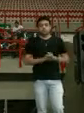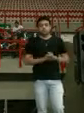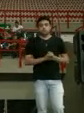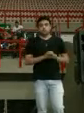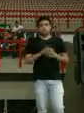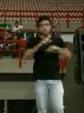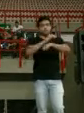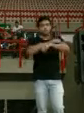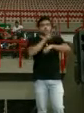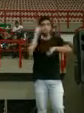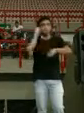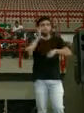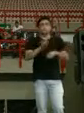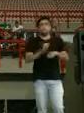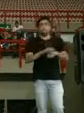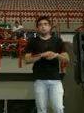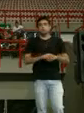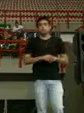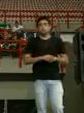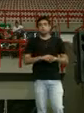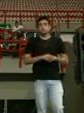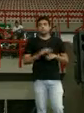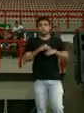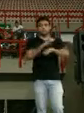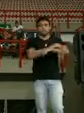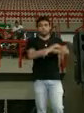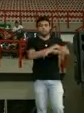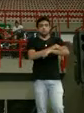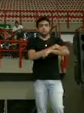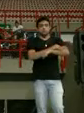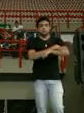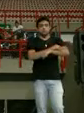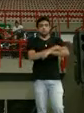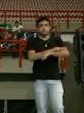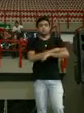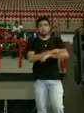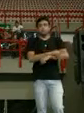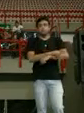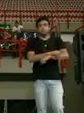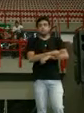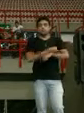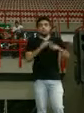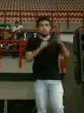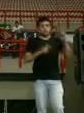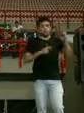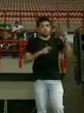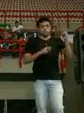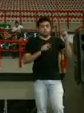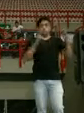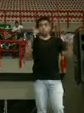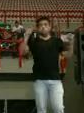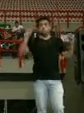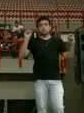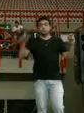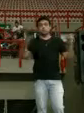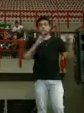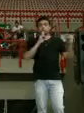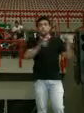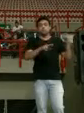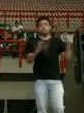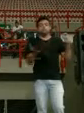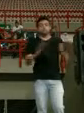E aí, ele escuta ou não, pessoal? Escuta? Opa, ele está entre 50 e 10 mil. Quanto foi que deu a